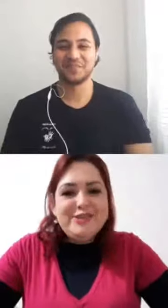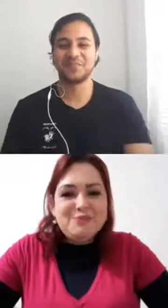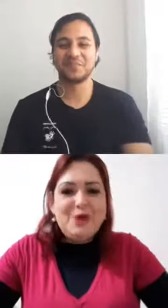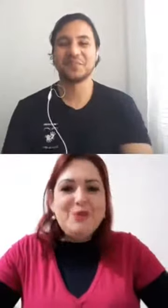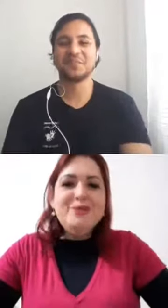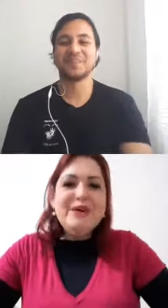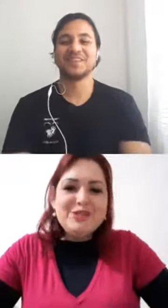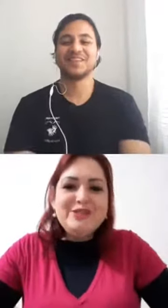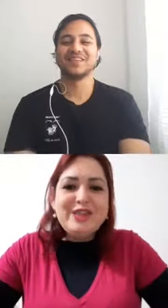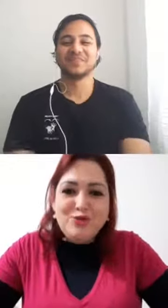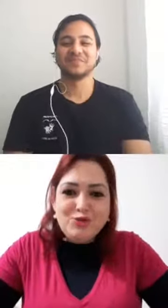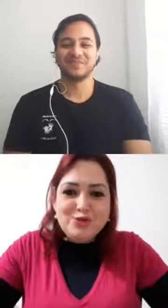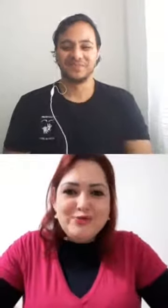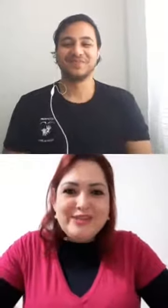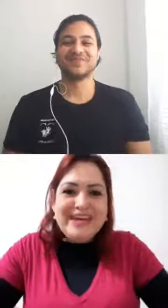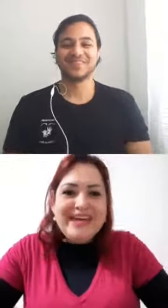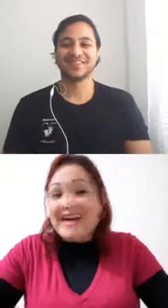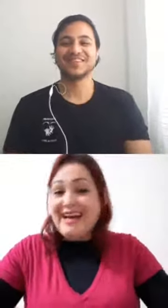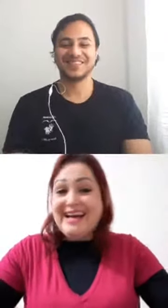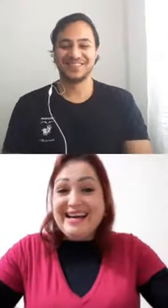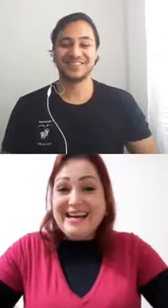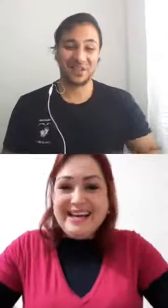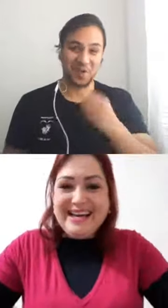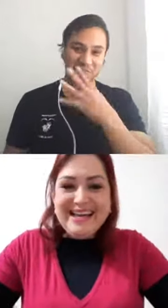Olha, de bom eu acho que tem tudo, né?